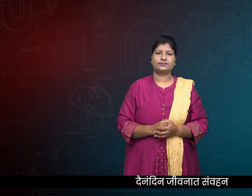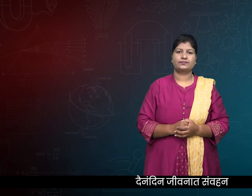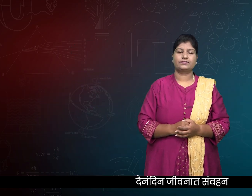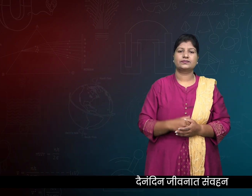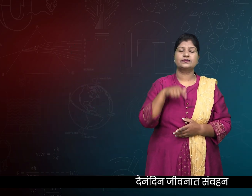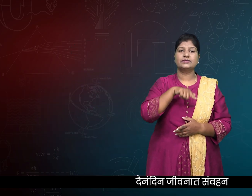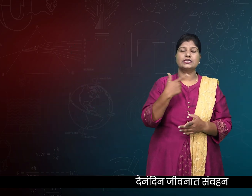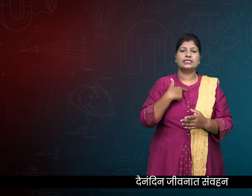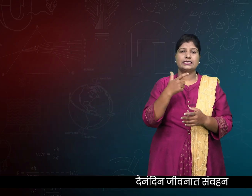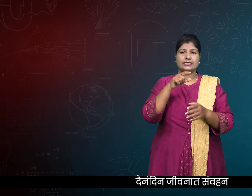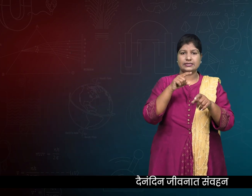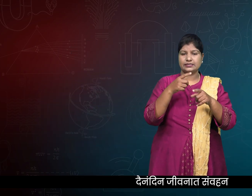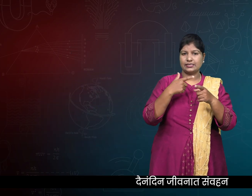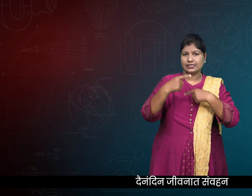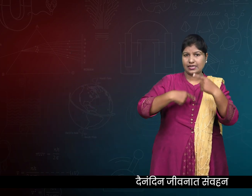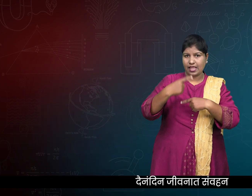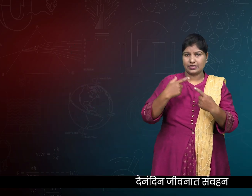दैनंदिन जीवनात संवहन.